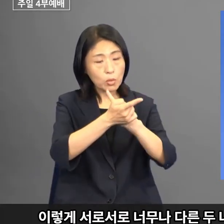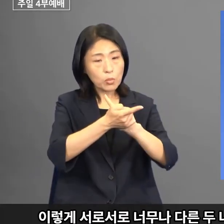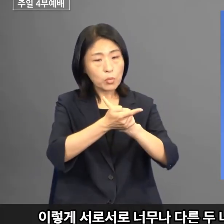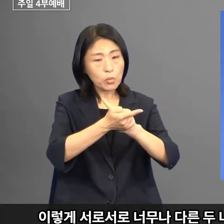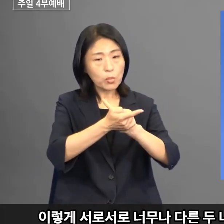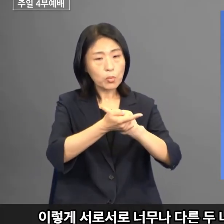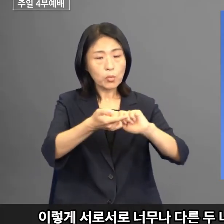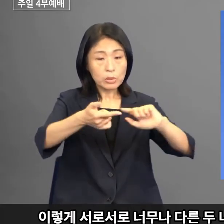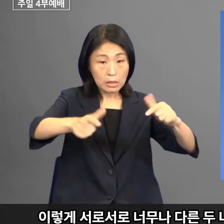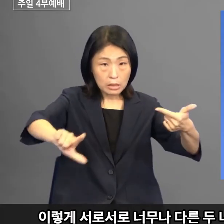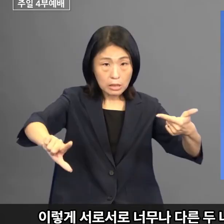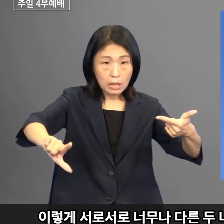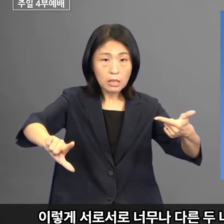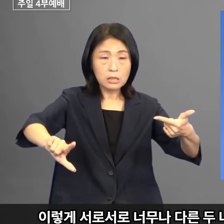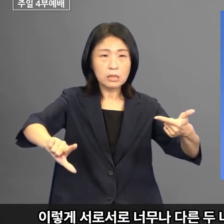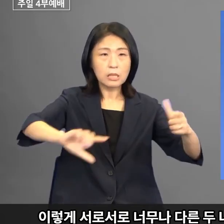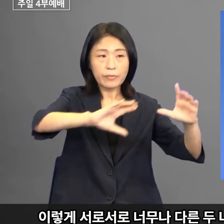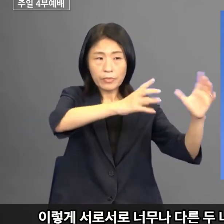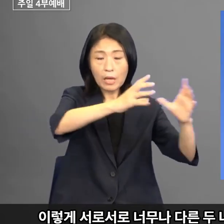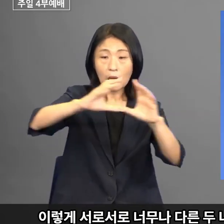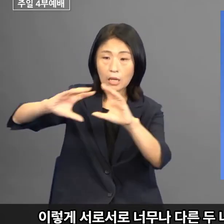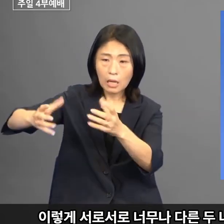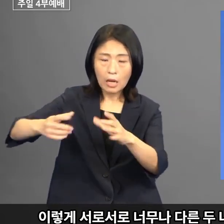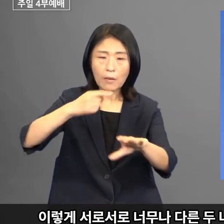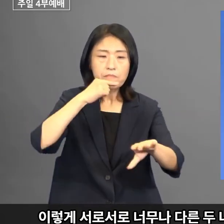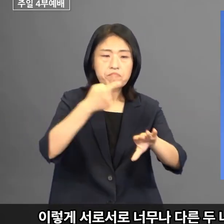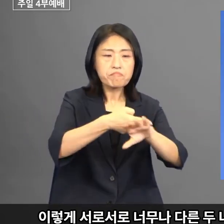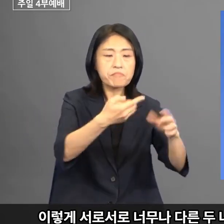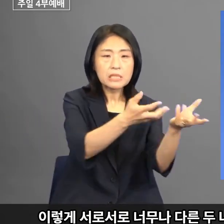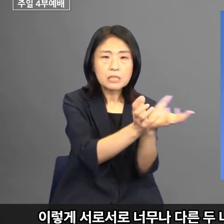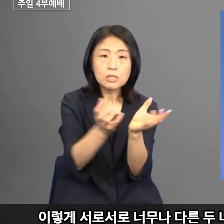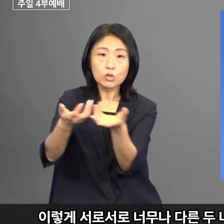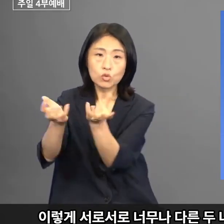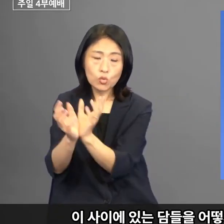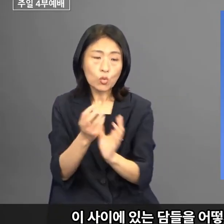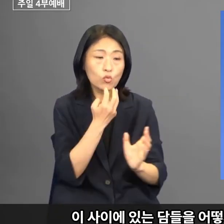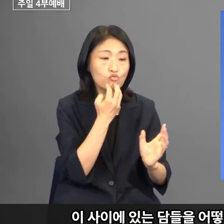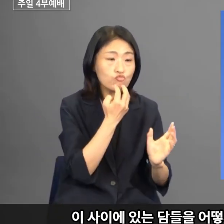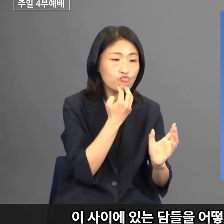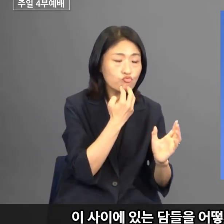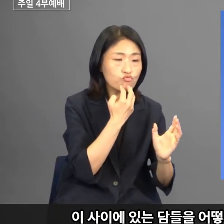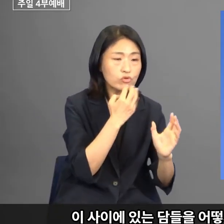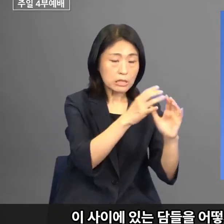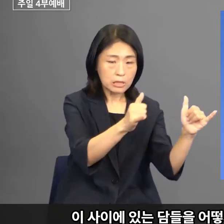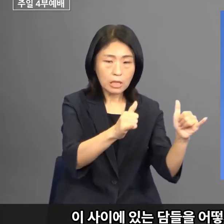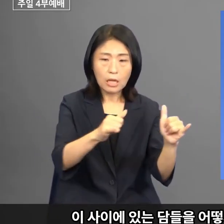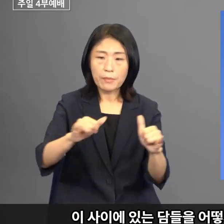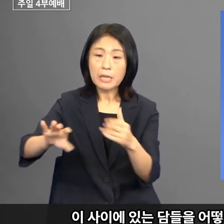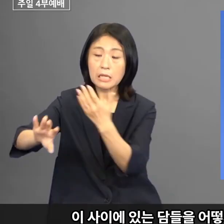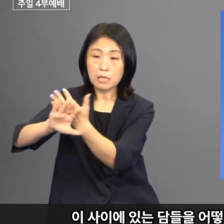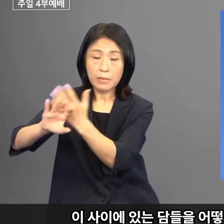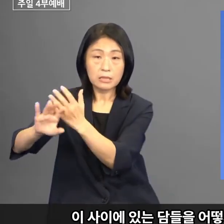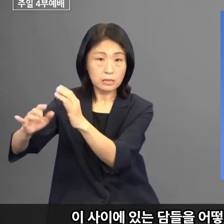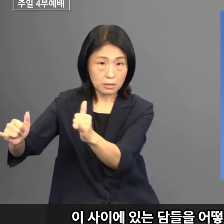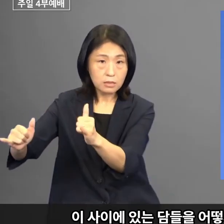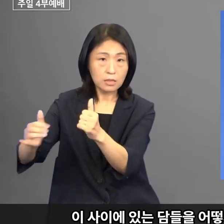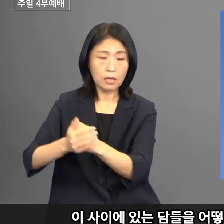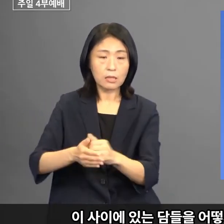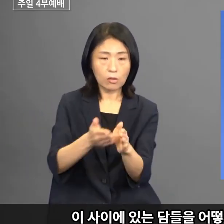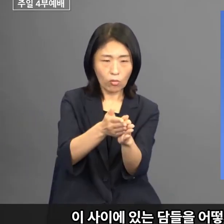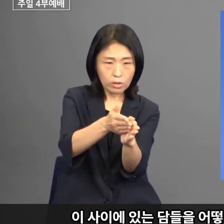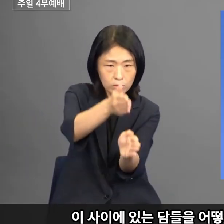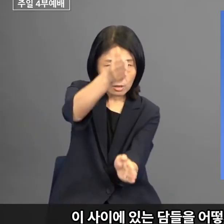다른 두 나라 혹은 두 민족, 또 유대인과 이방인, 이 사이에 있는 담들을 어떻게 없앨